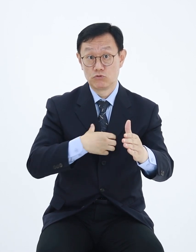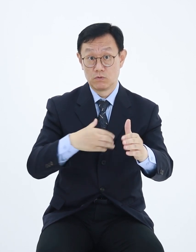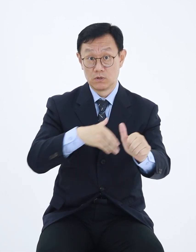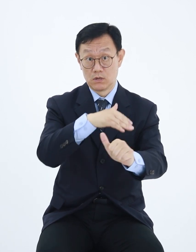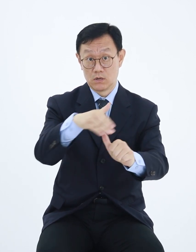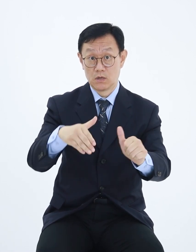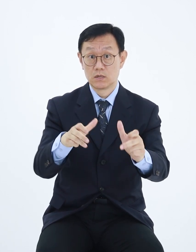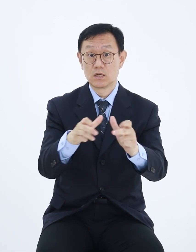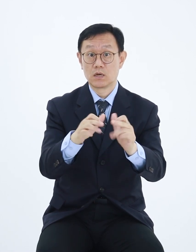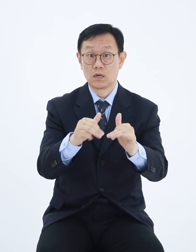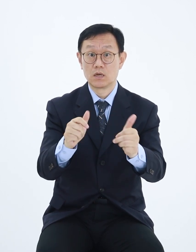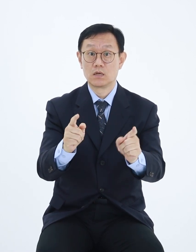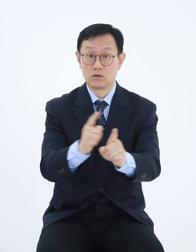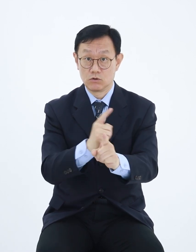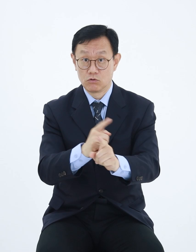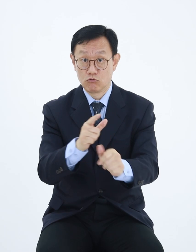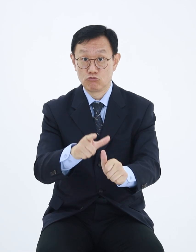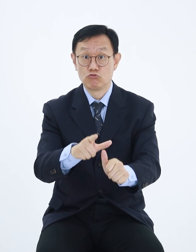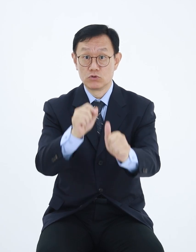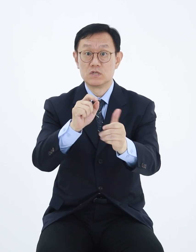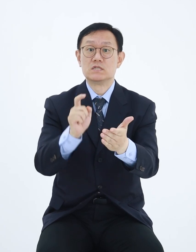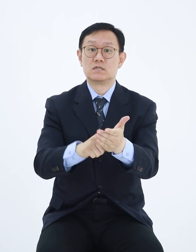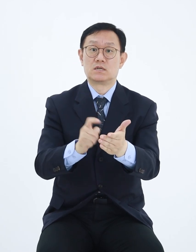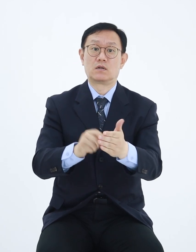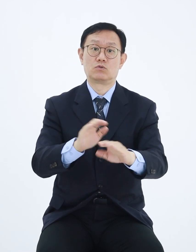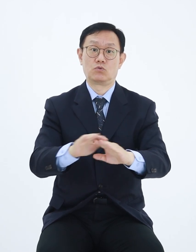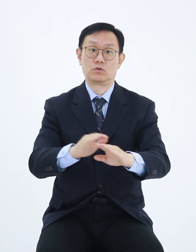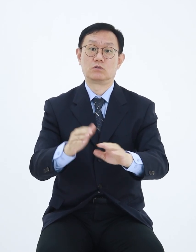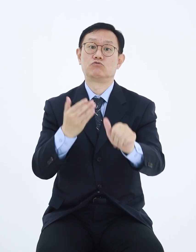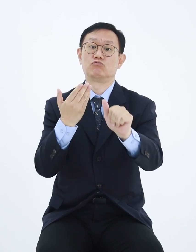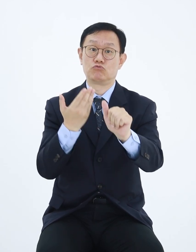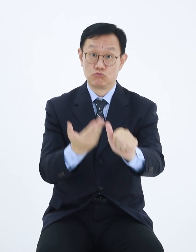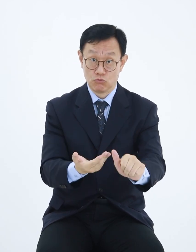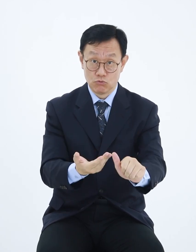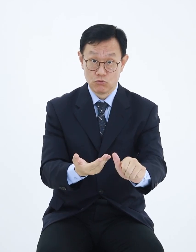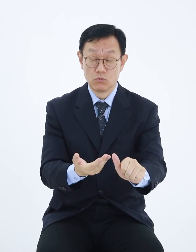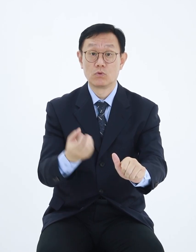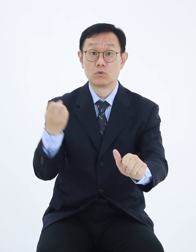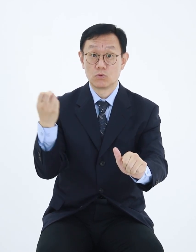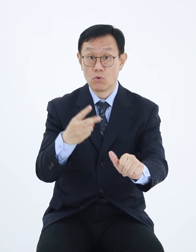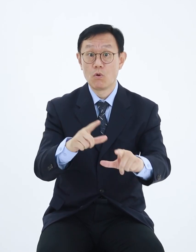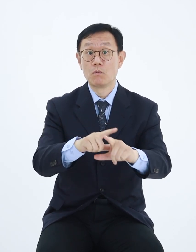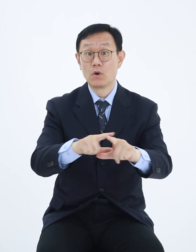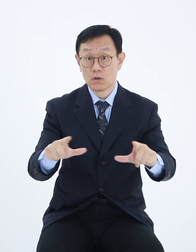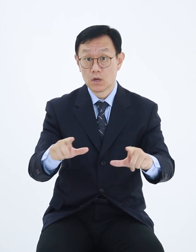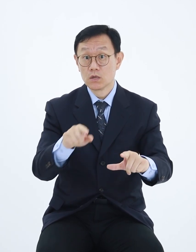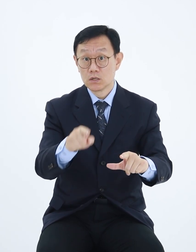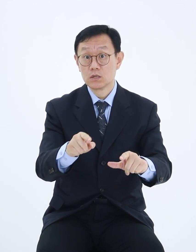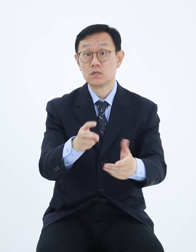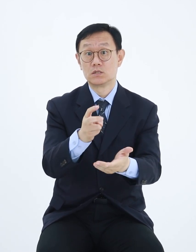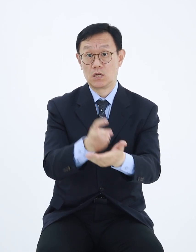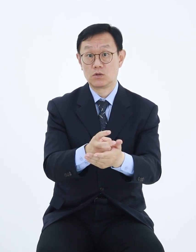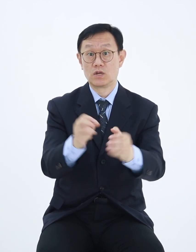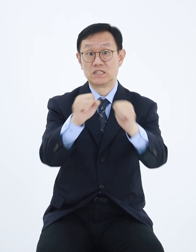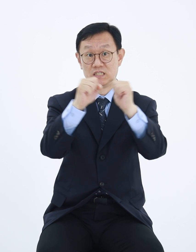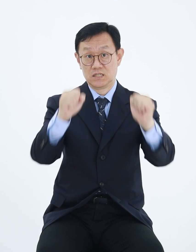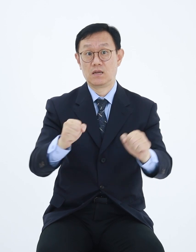장애인에게 치료 및 구조와 관련한 즉각적인 조치를 취해야 하는 것은 물론이고 평상시에 이를 위한 제도나 시스템을 마련해야